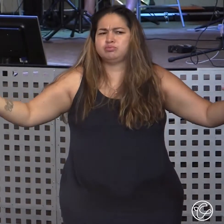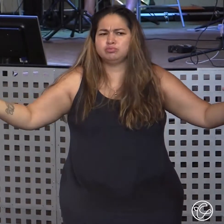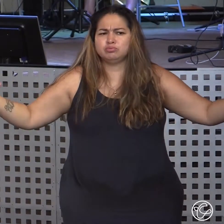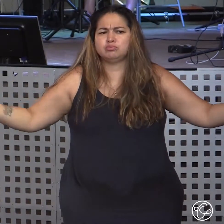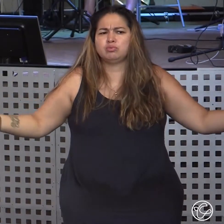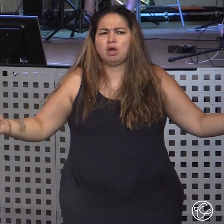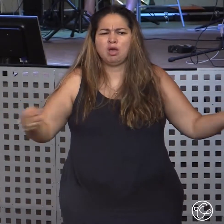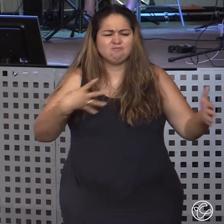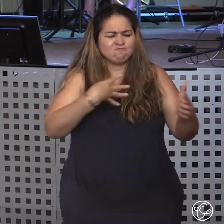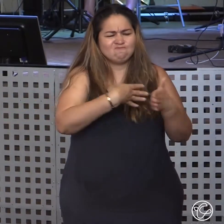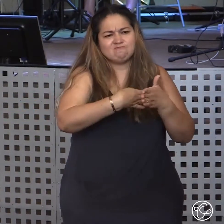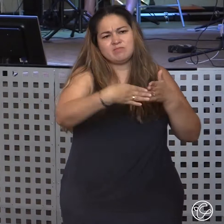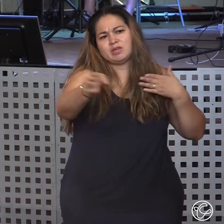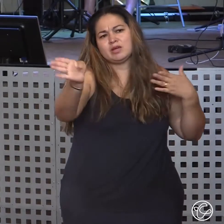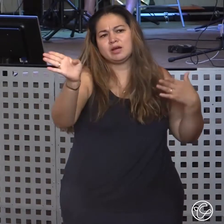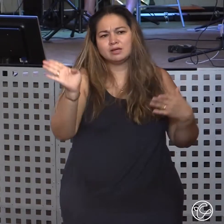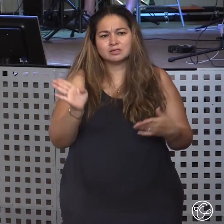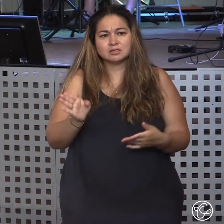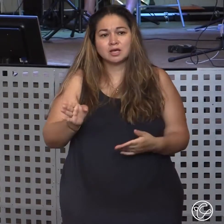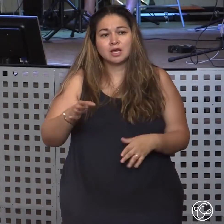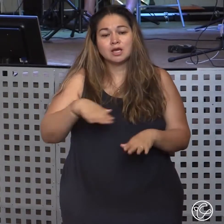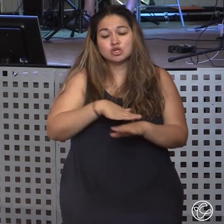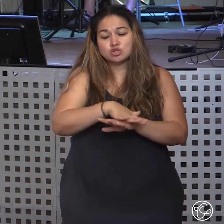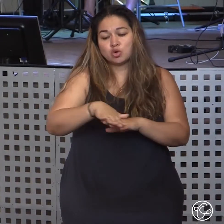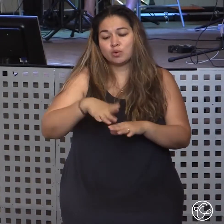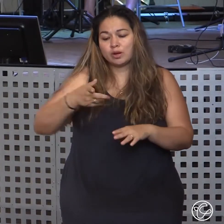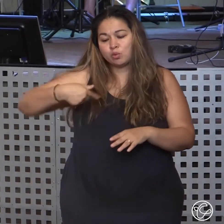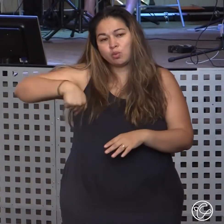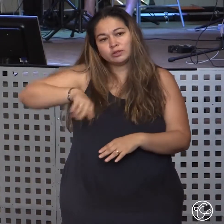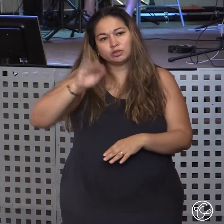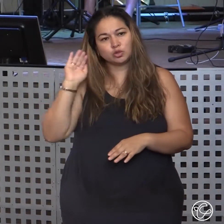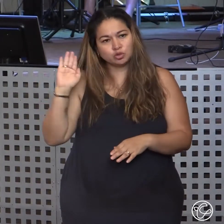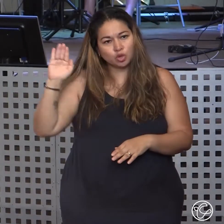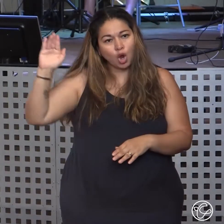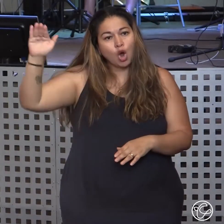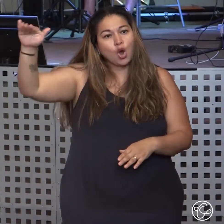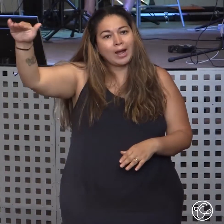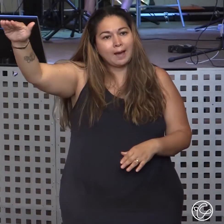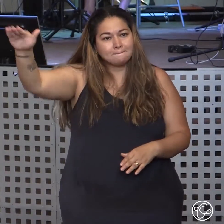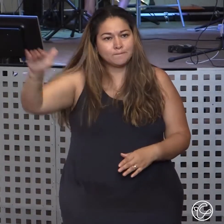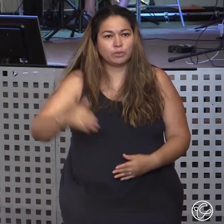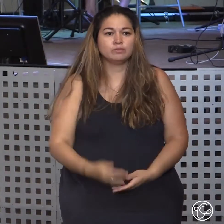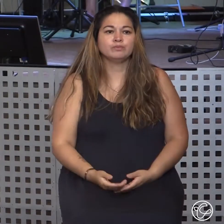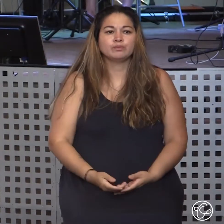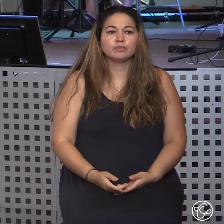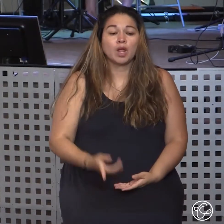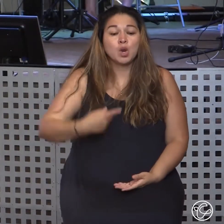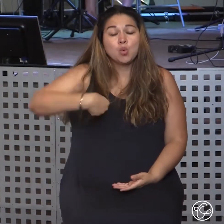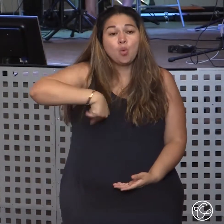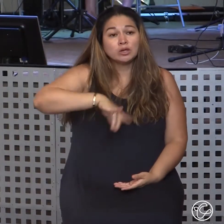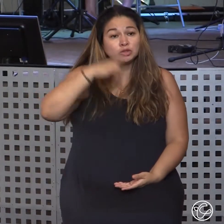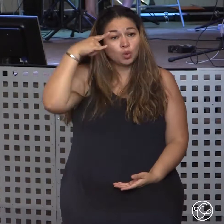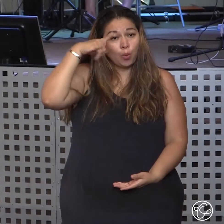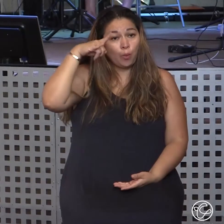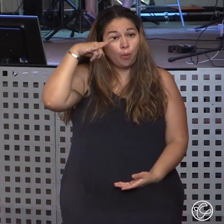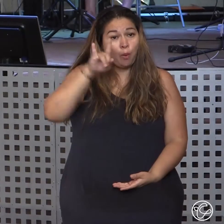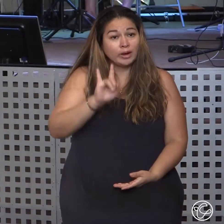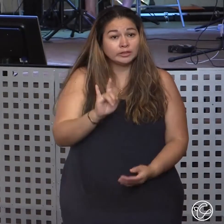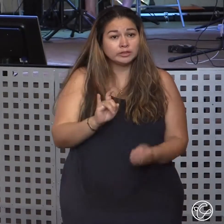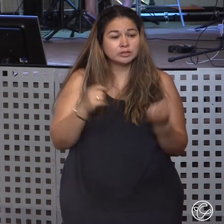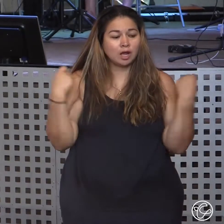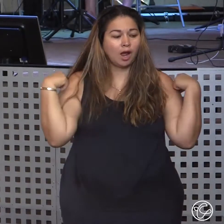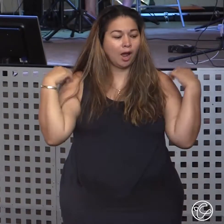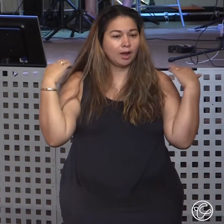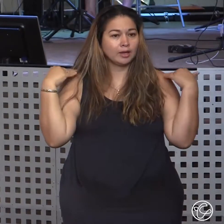millares en nuestros campos, que nuestros bueyes arrastren cargas